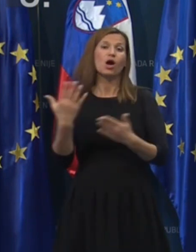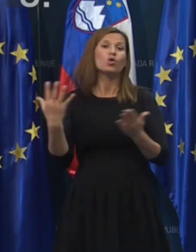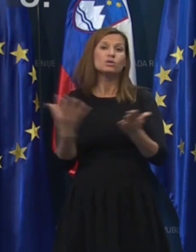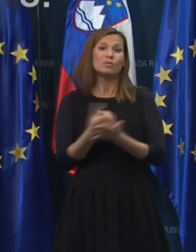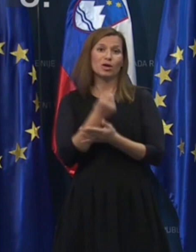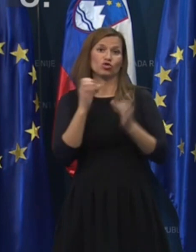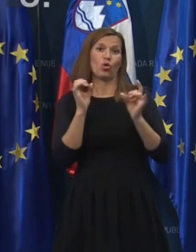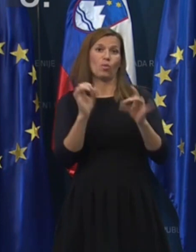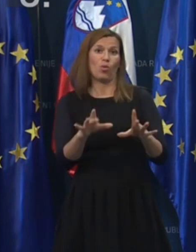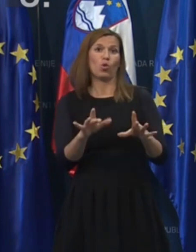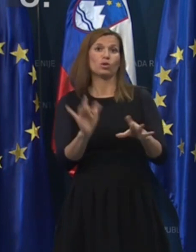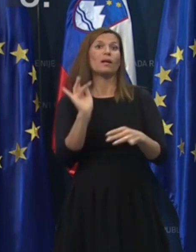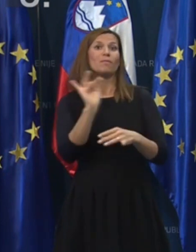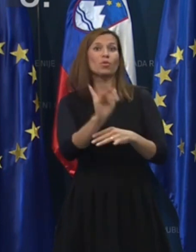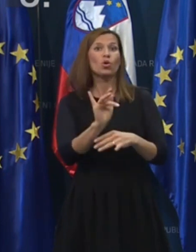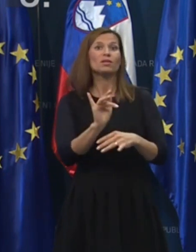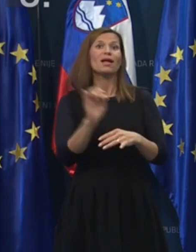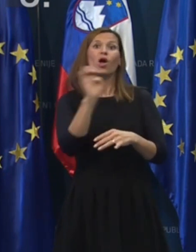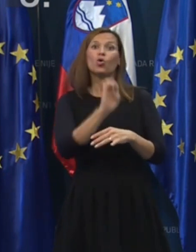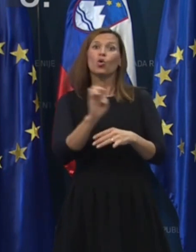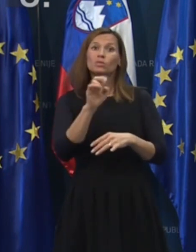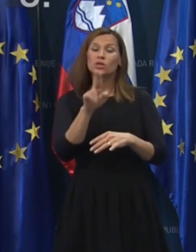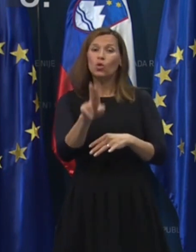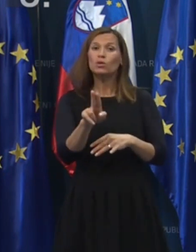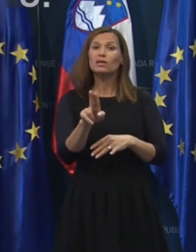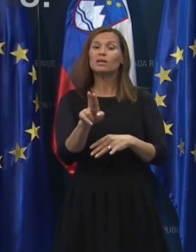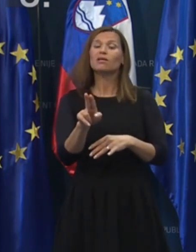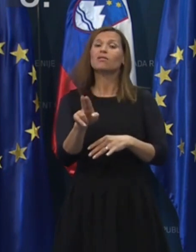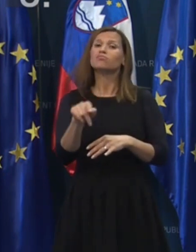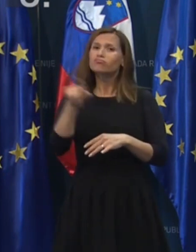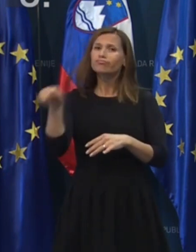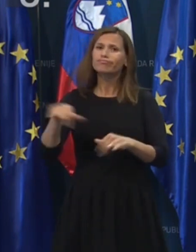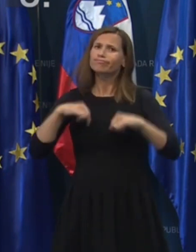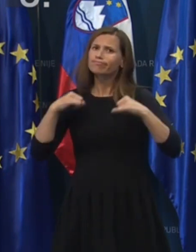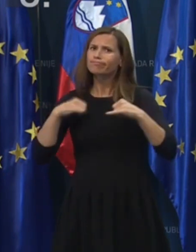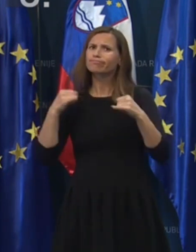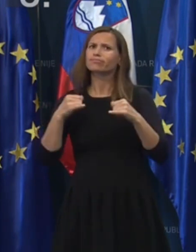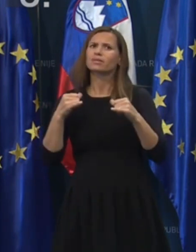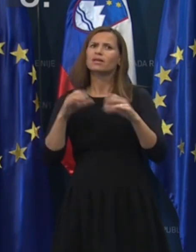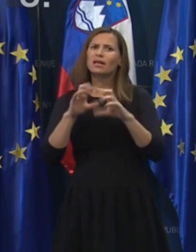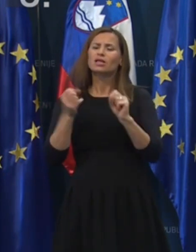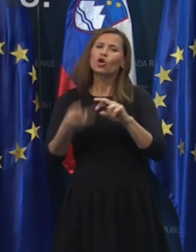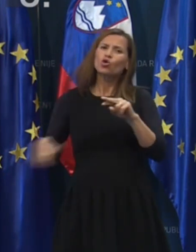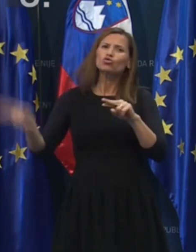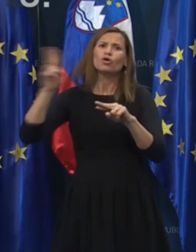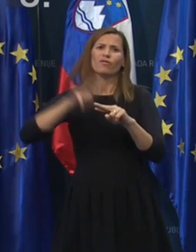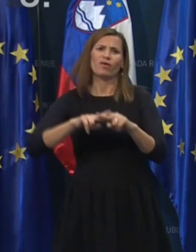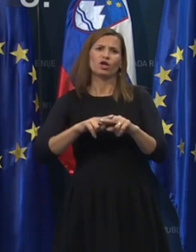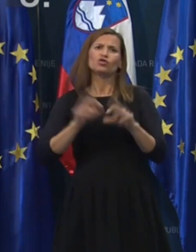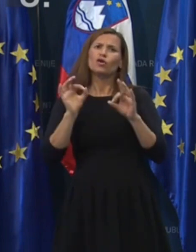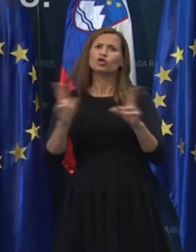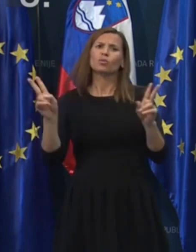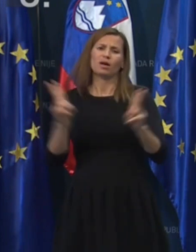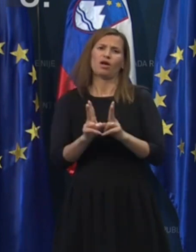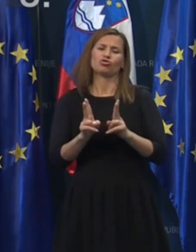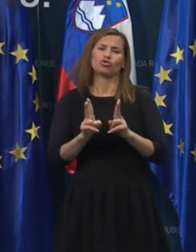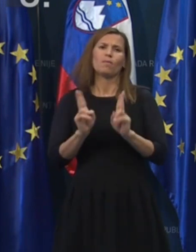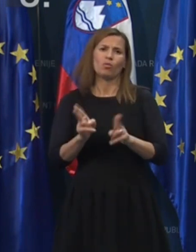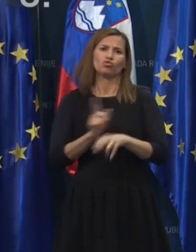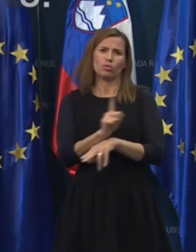uspešno pot proti in v Evropsko unijo naredijo čim več v najkrajšem možnem